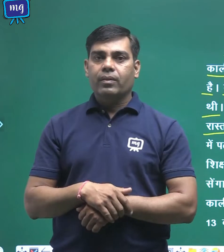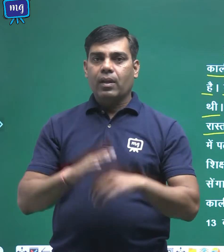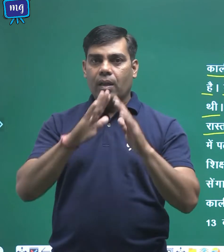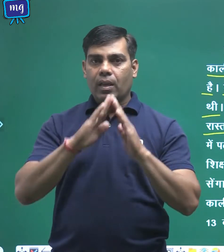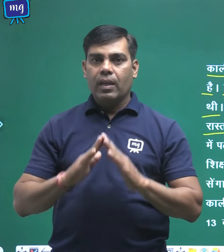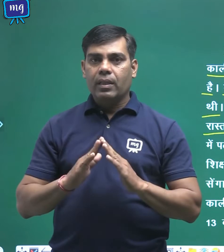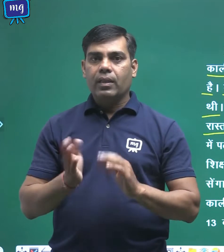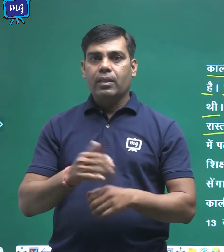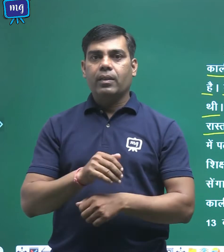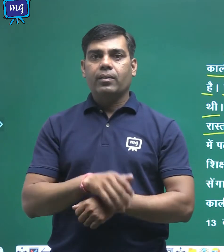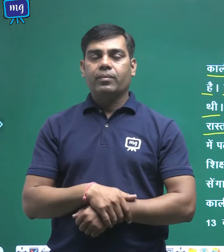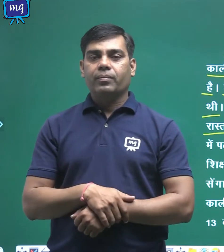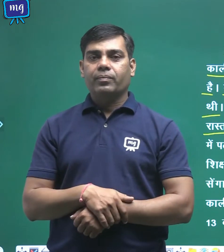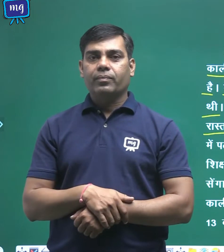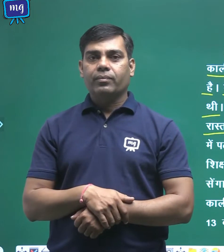रहती थी।